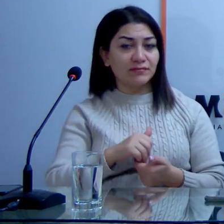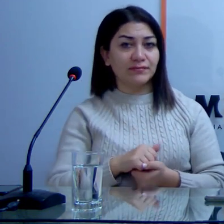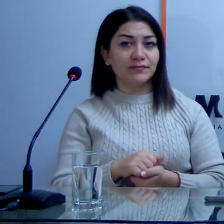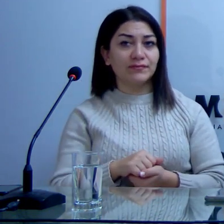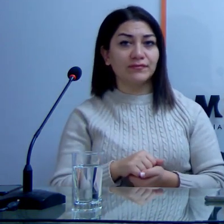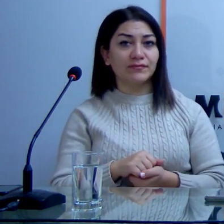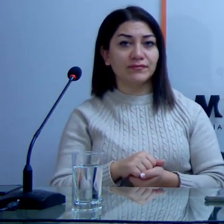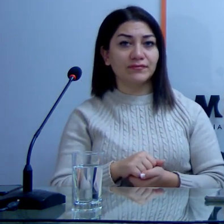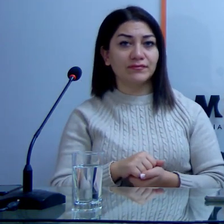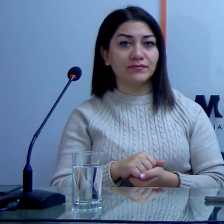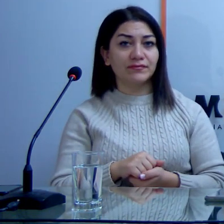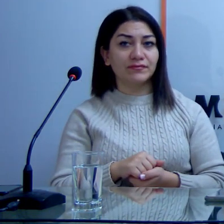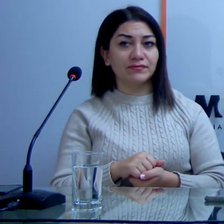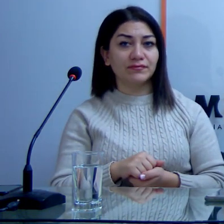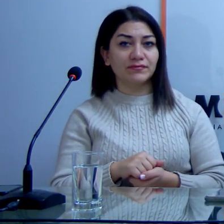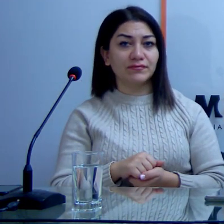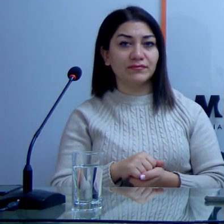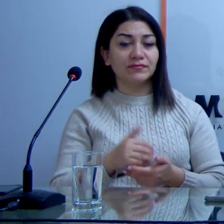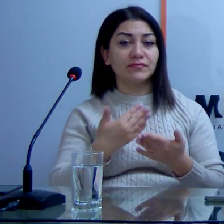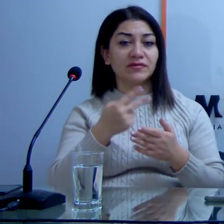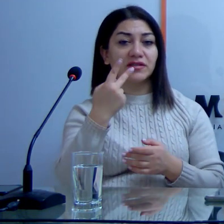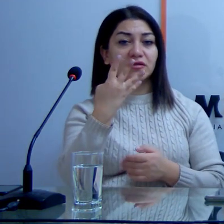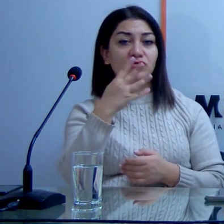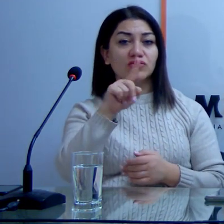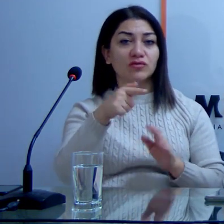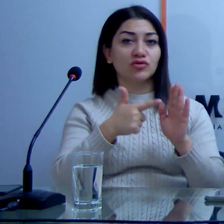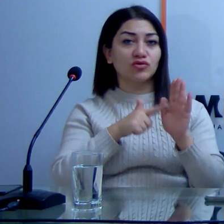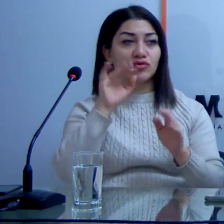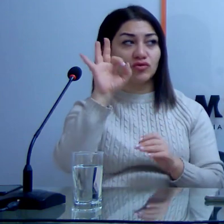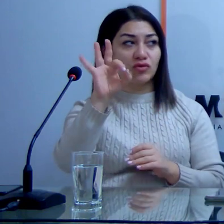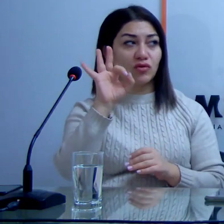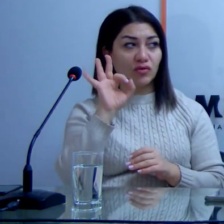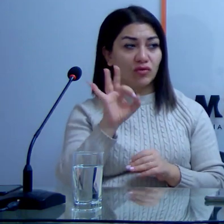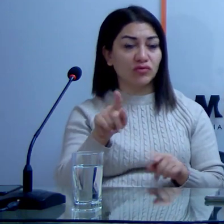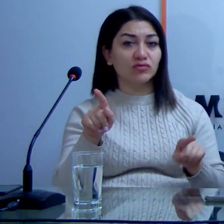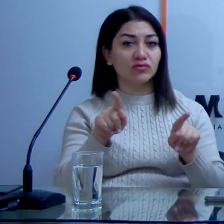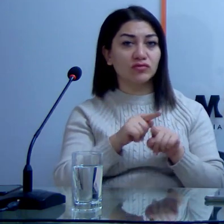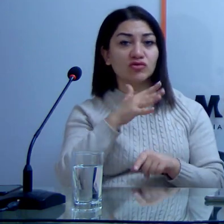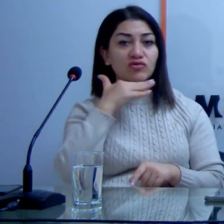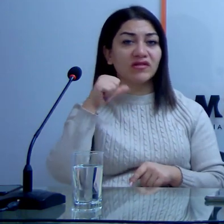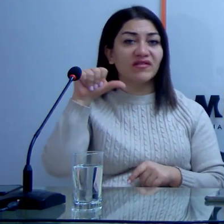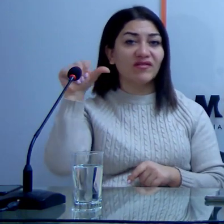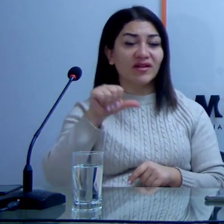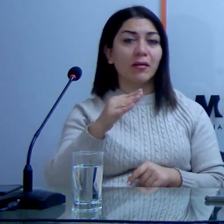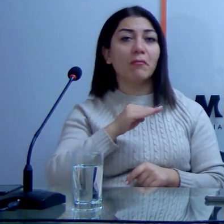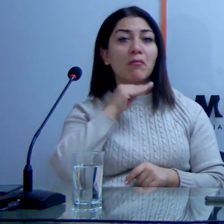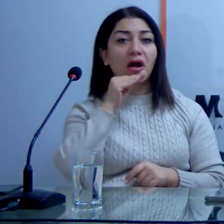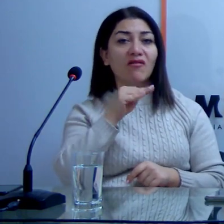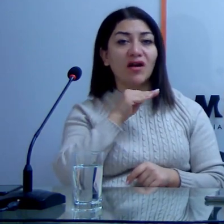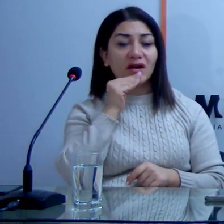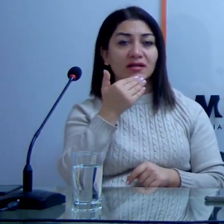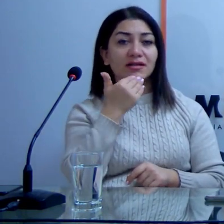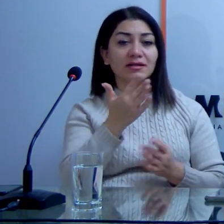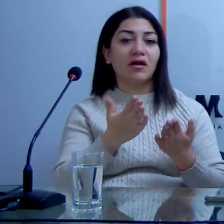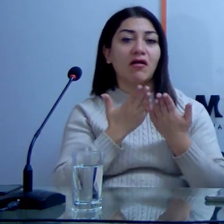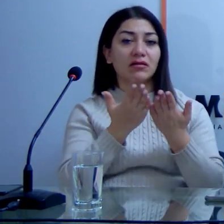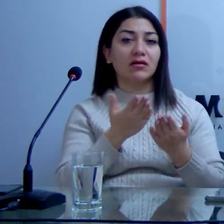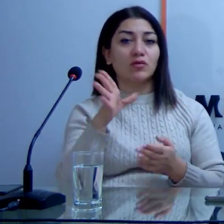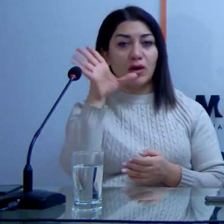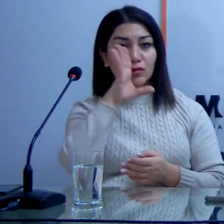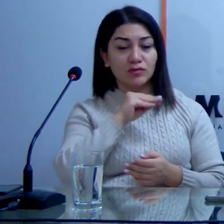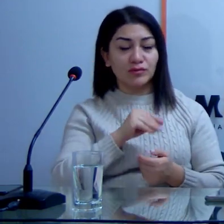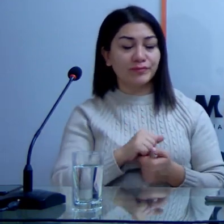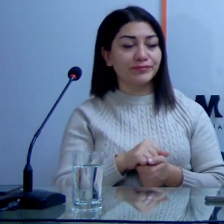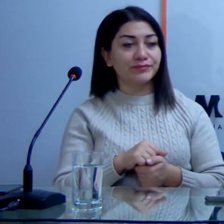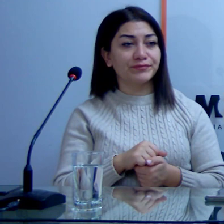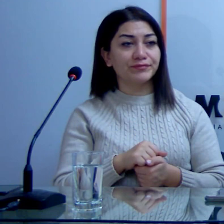եւ մոտ 24.7%-ը էլի շատ վատ կամ բավարար է գնահատում իր կարդալու կարողությունը։ Իսկ